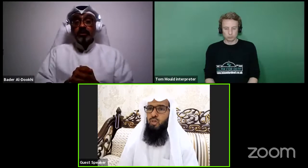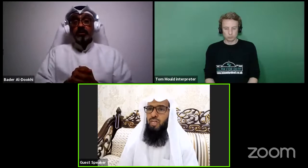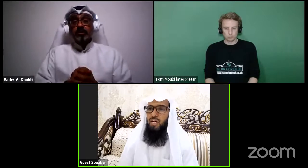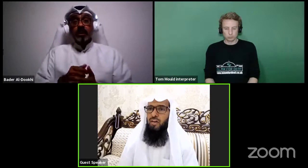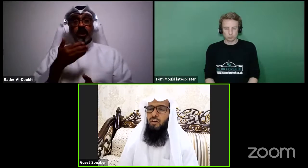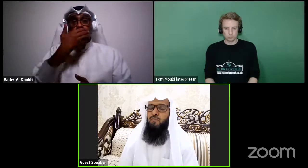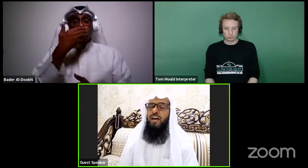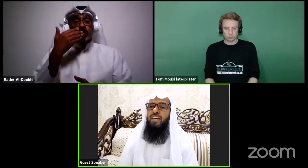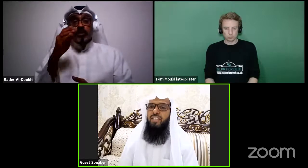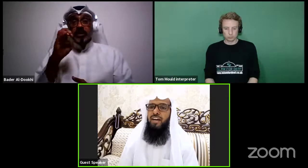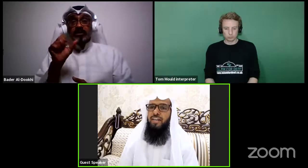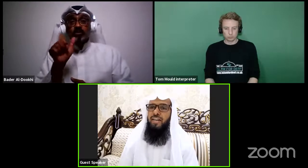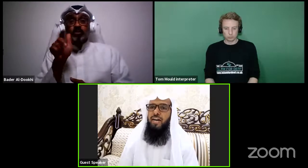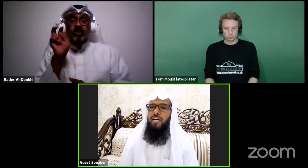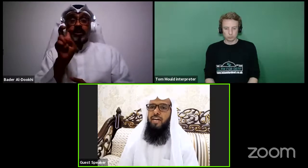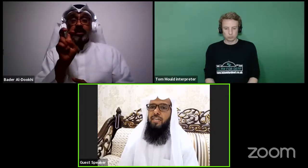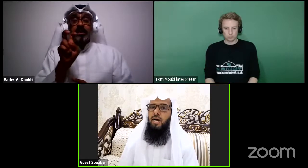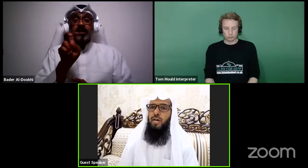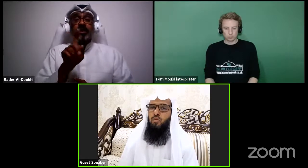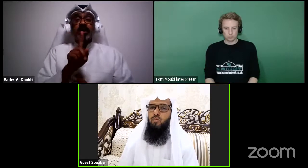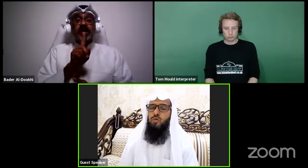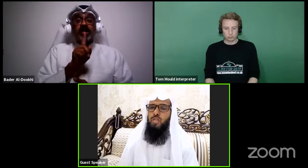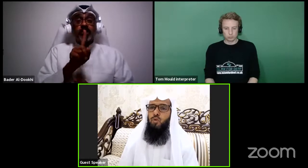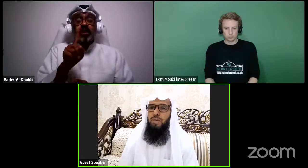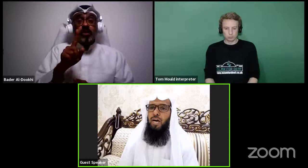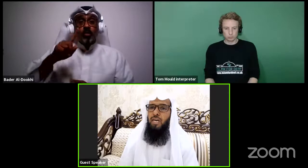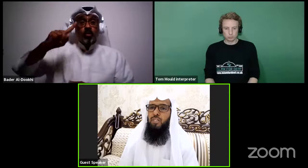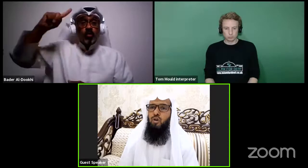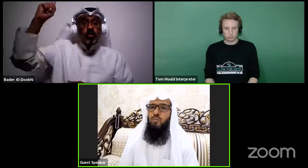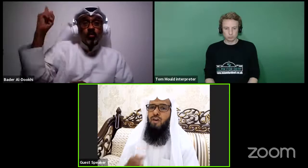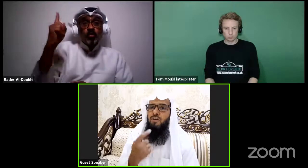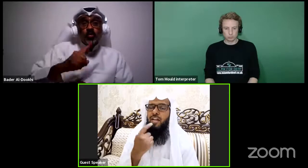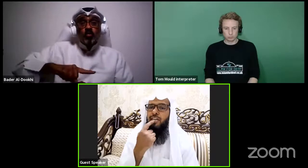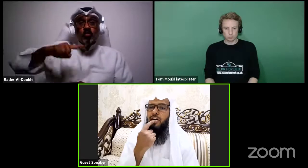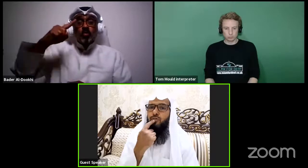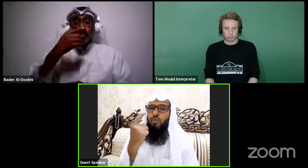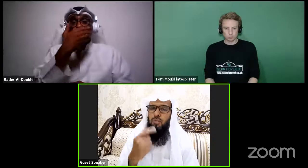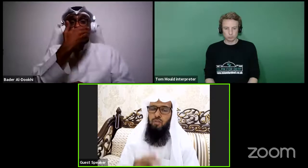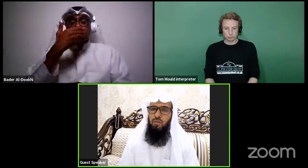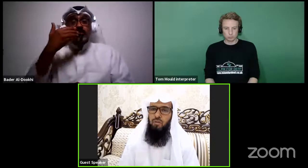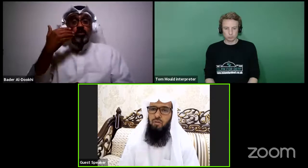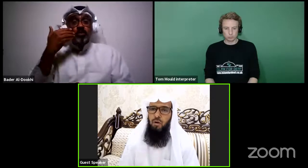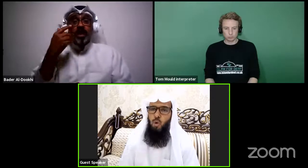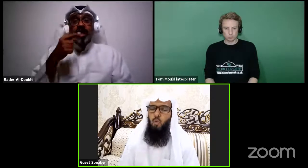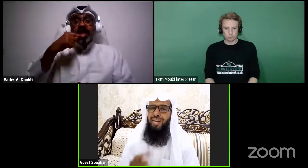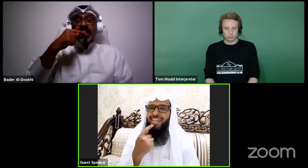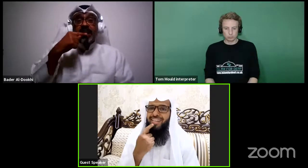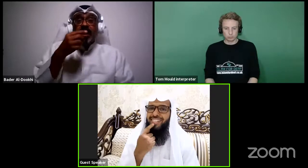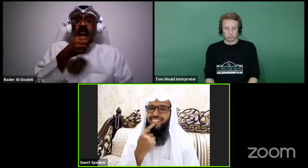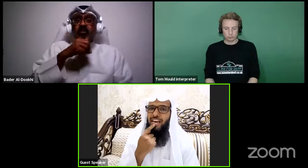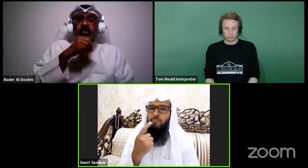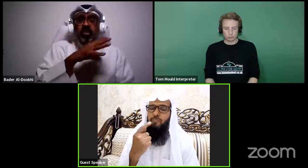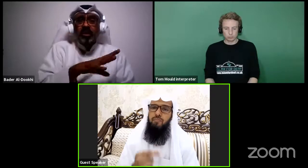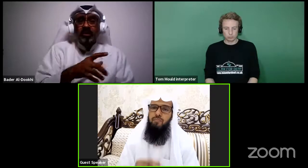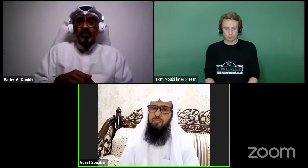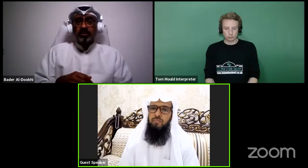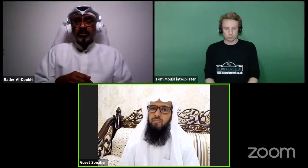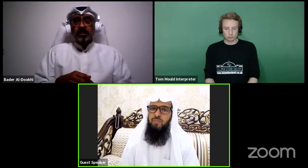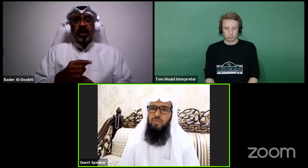الصوم جنة، فإذا كان يوم صوم أحدكم فلا يرفث ولا